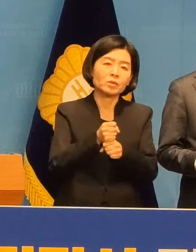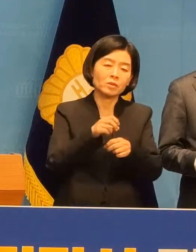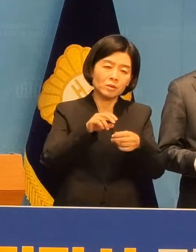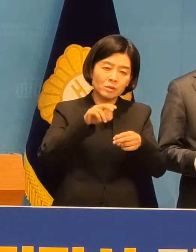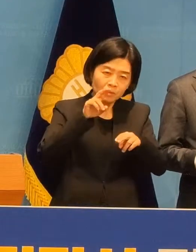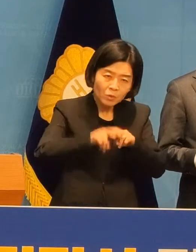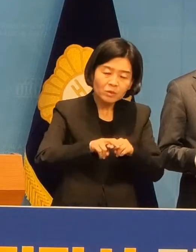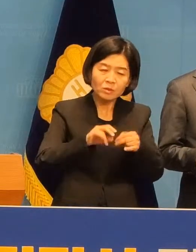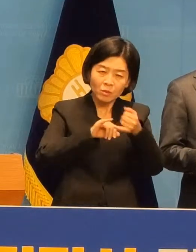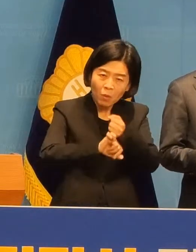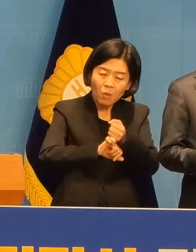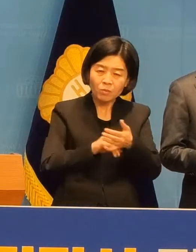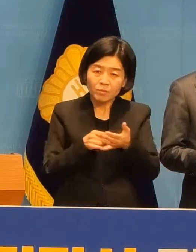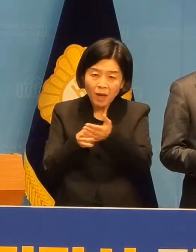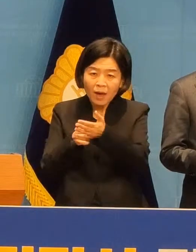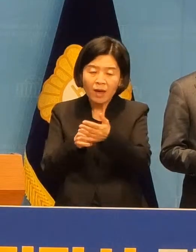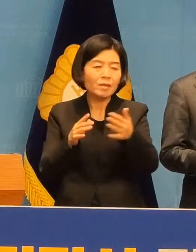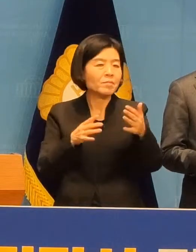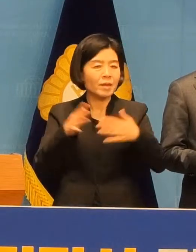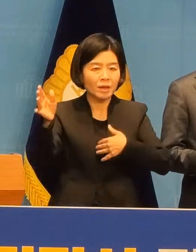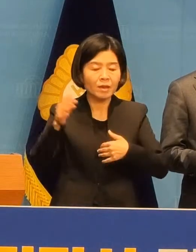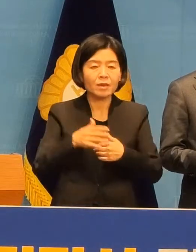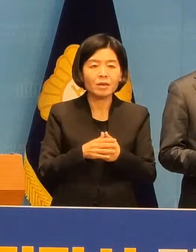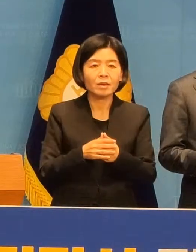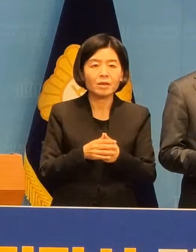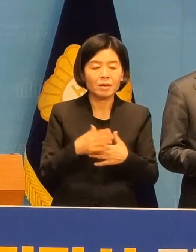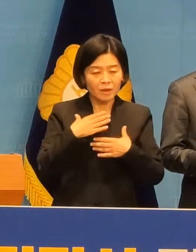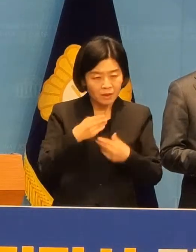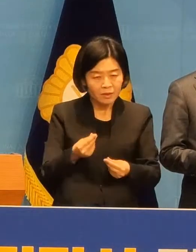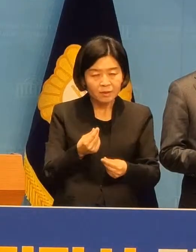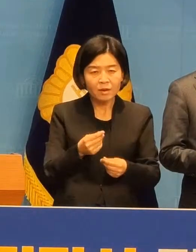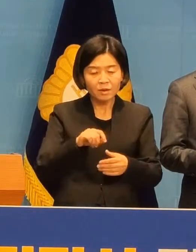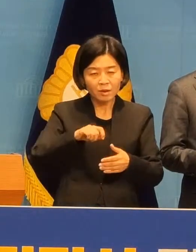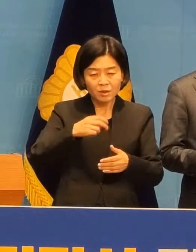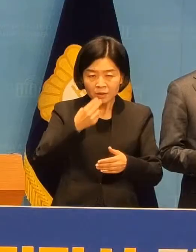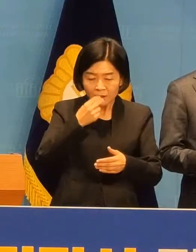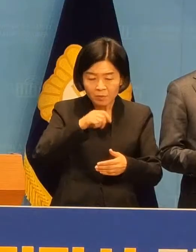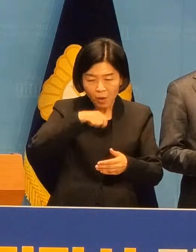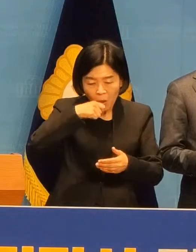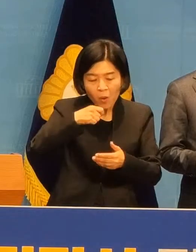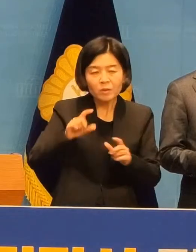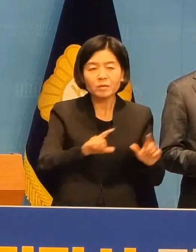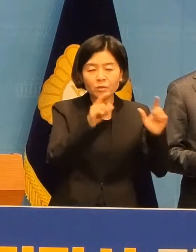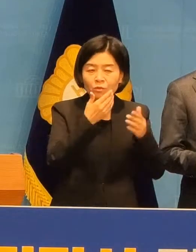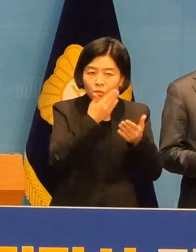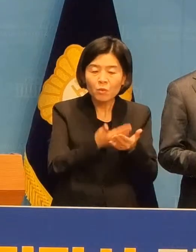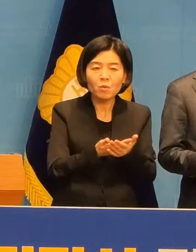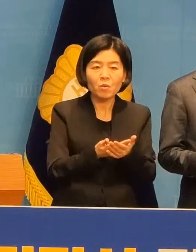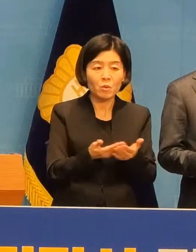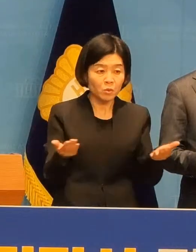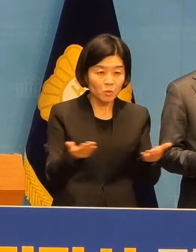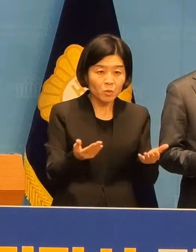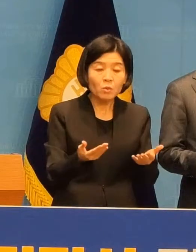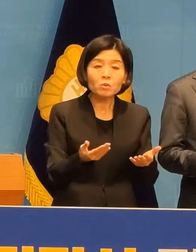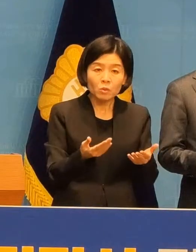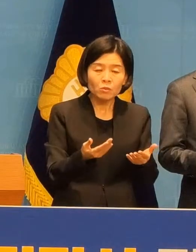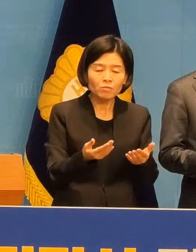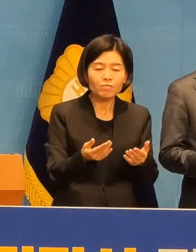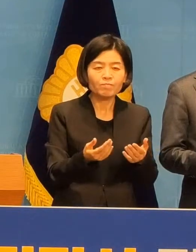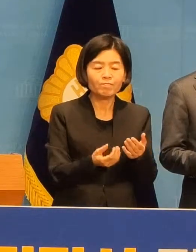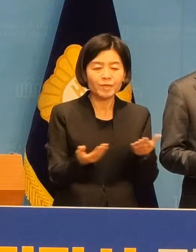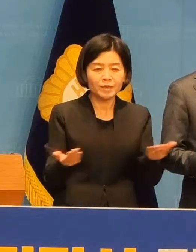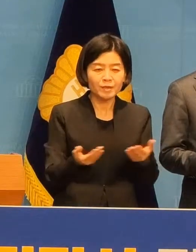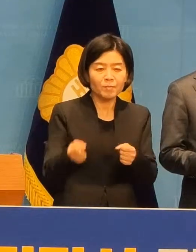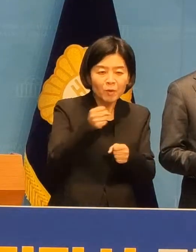형성 실패했습니다. 안전과 생계가 달린 사안인 만큼 노조의 복직 원칙을 존중하되 회사의